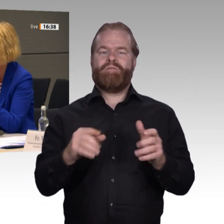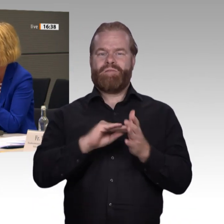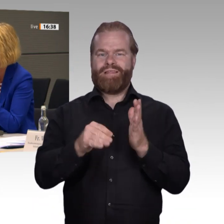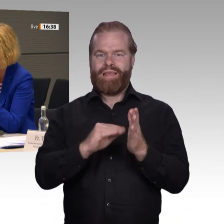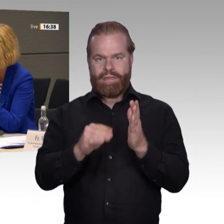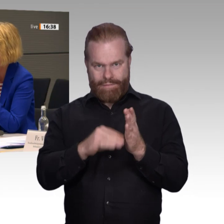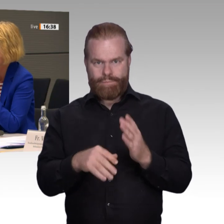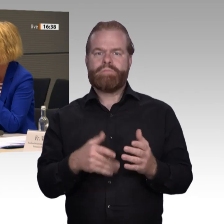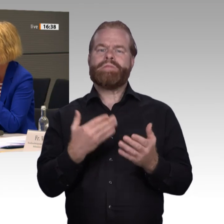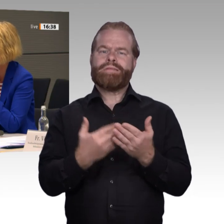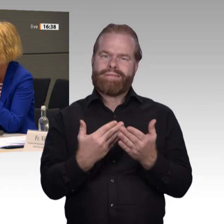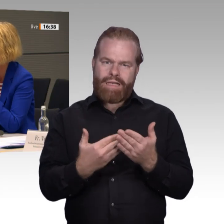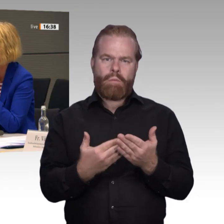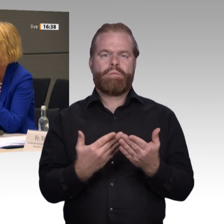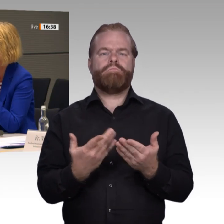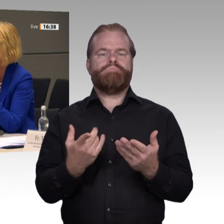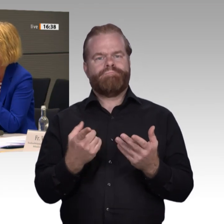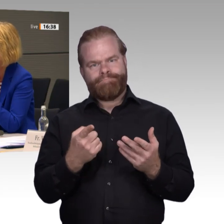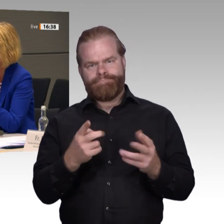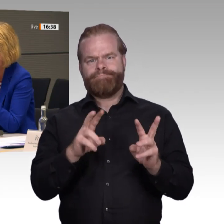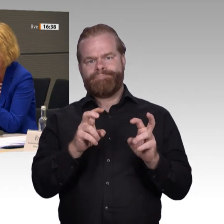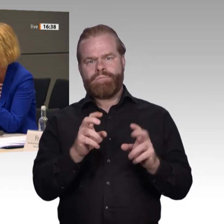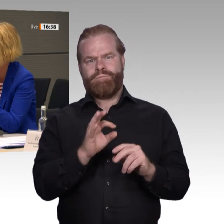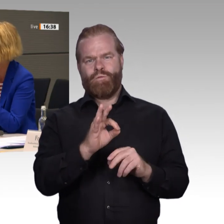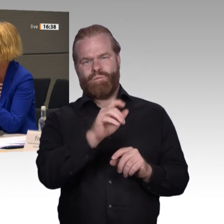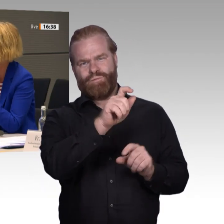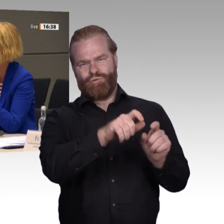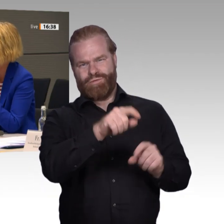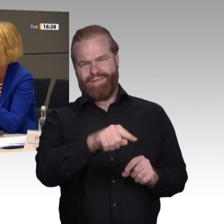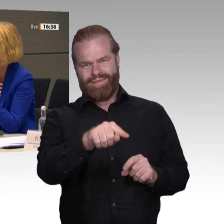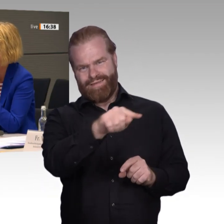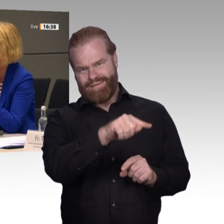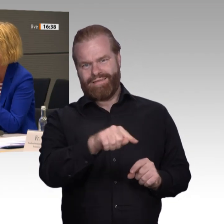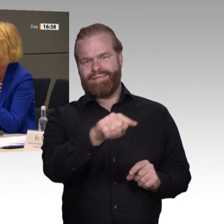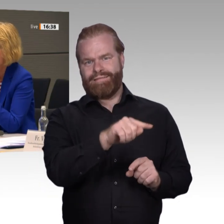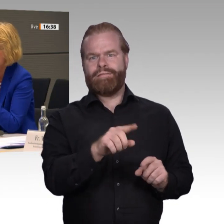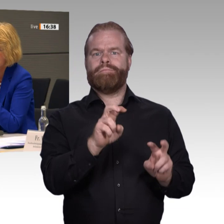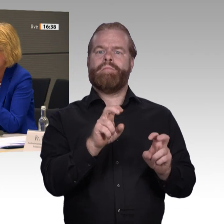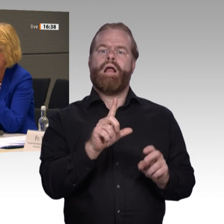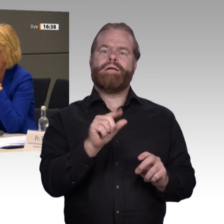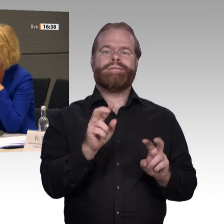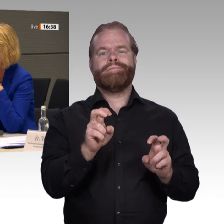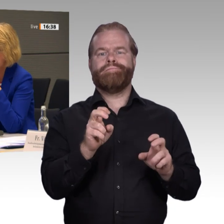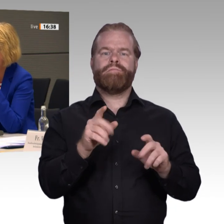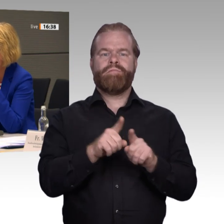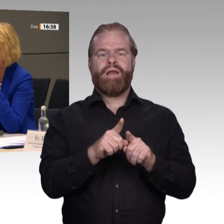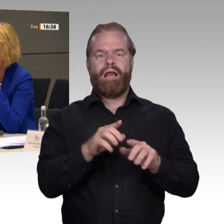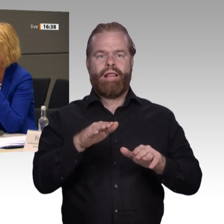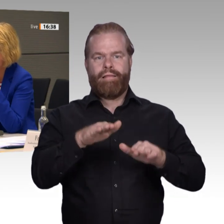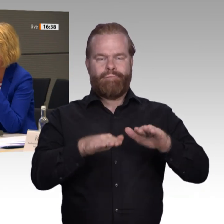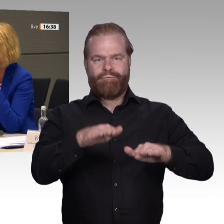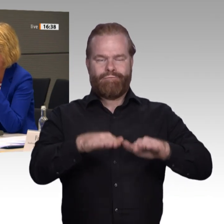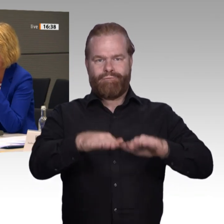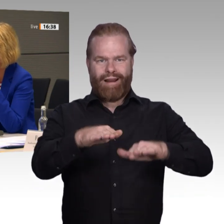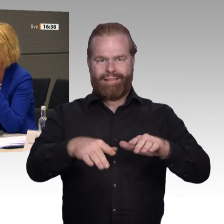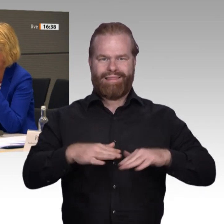abhängt, in welchem Bundesland ich lebe, die Frage, welche Leistungen ich künftig bekomme. Deswegen fordern wir, dass man letztendlich